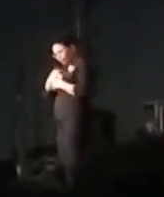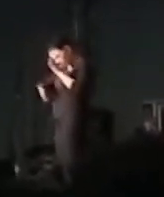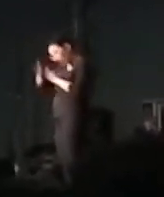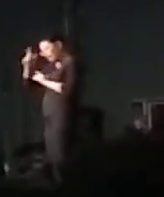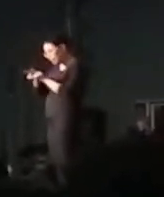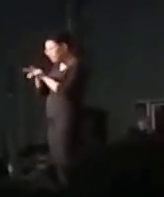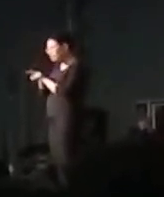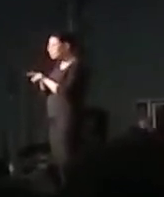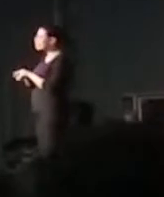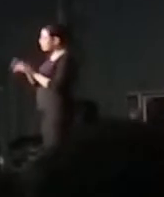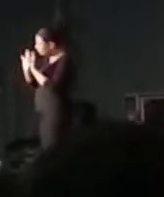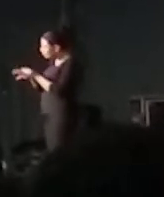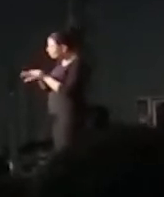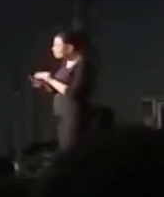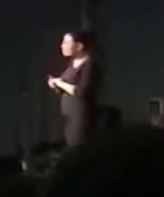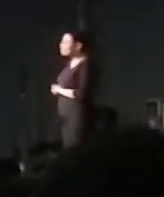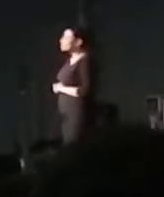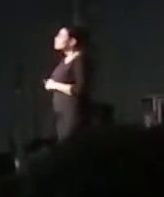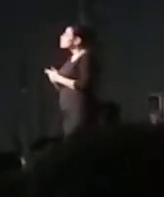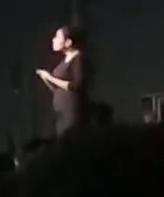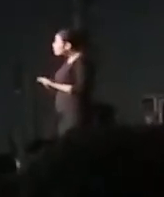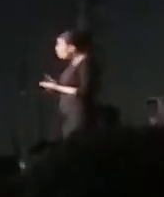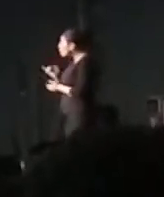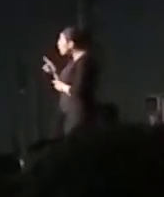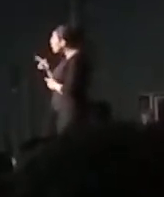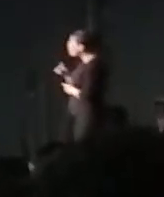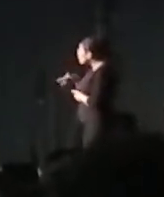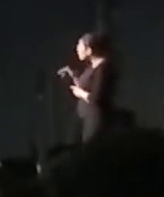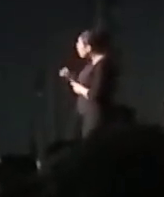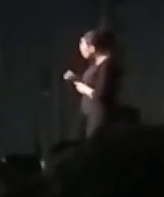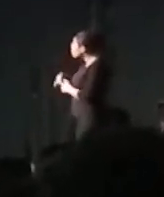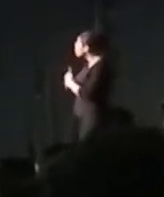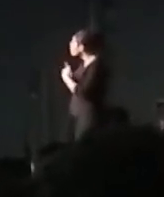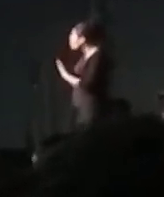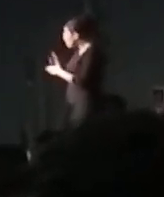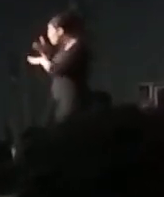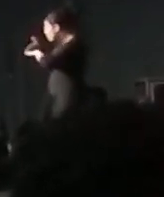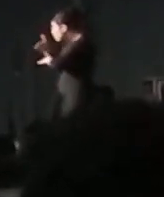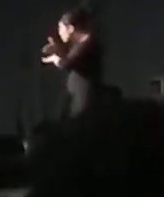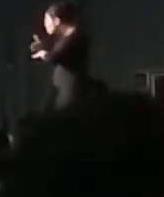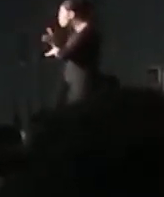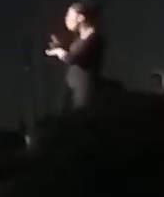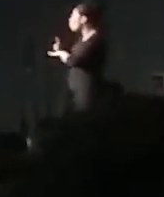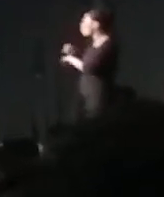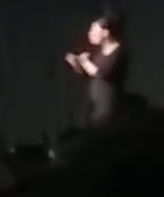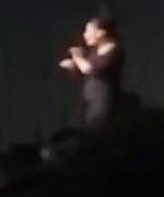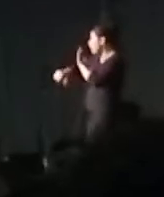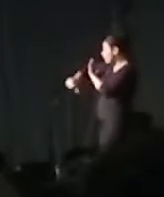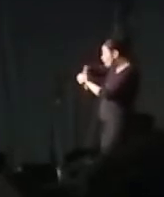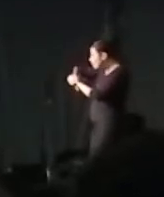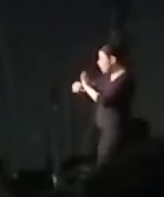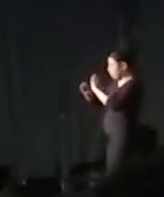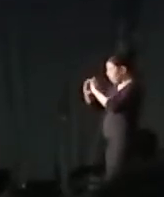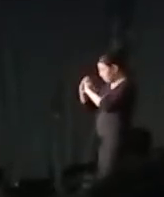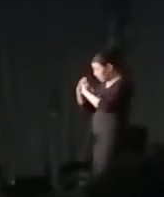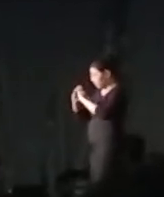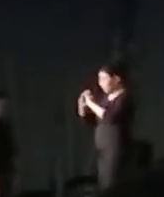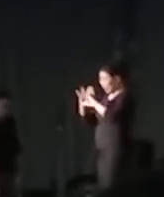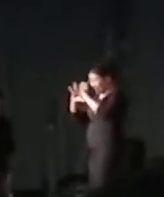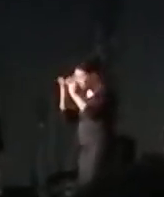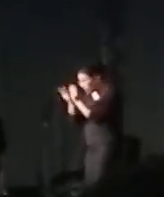Vai comendo mesmo. Tá certo. Ilana, e você falou do que participou na questão do crime, no caso Richthofen. E